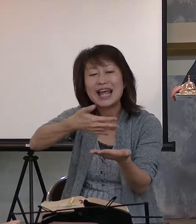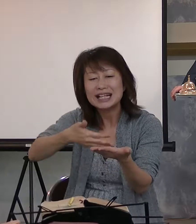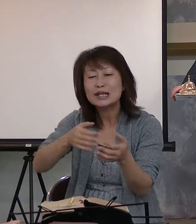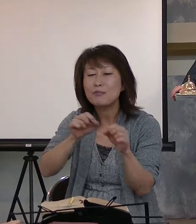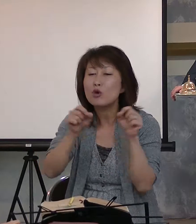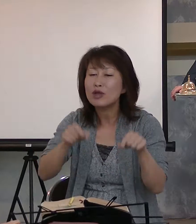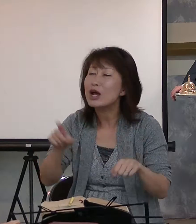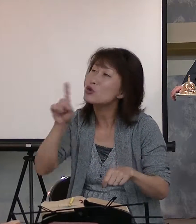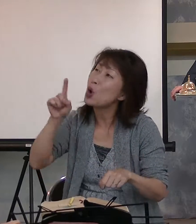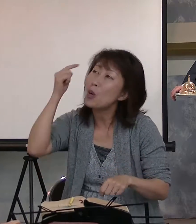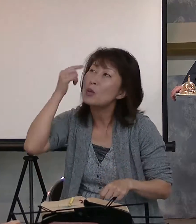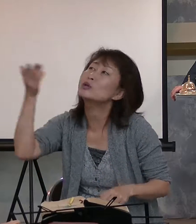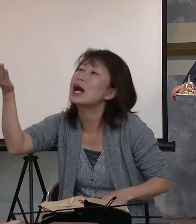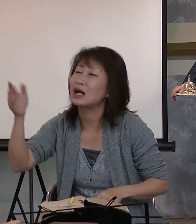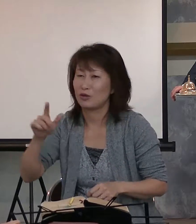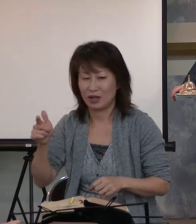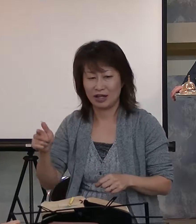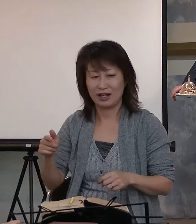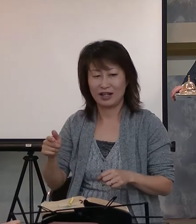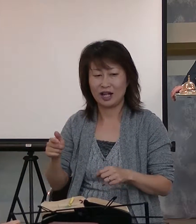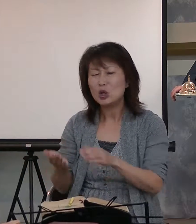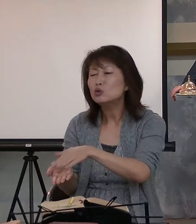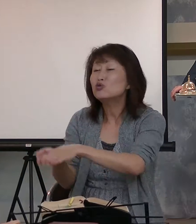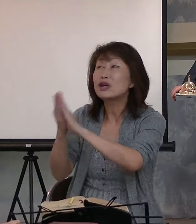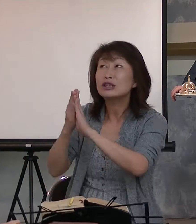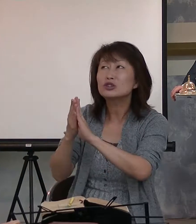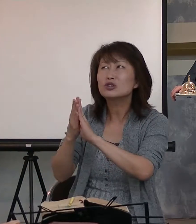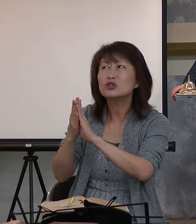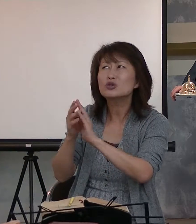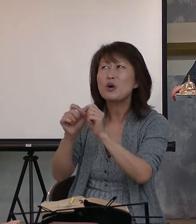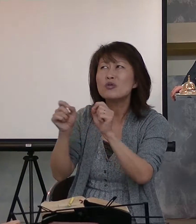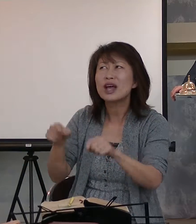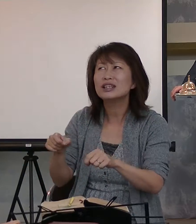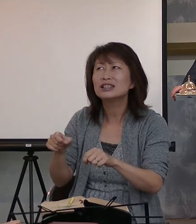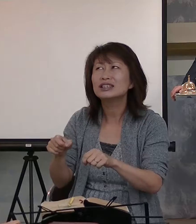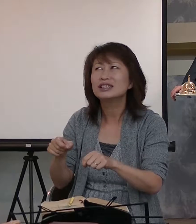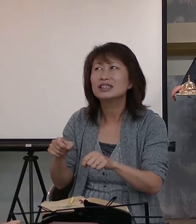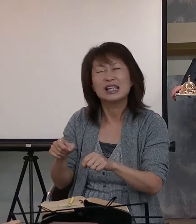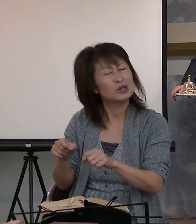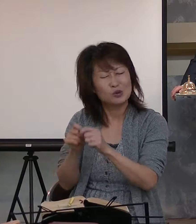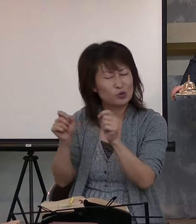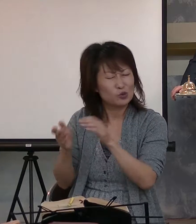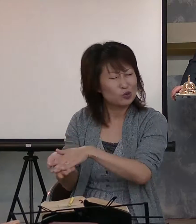イエス・キリストに復活がありえないよというさまざまな